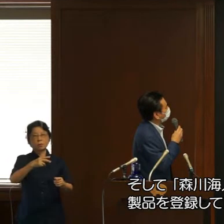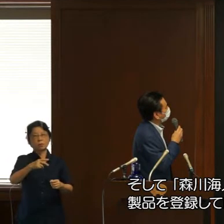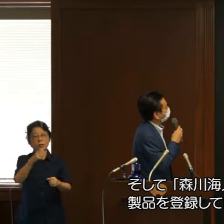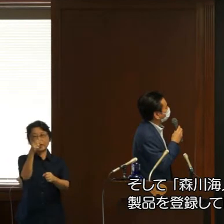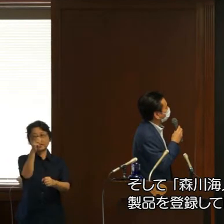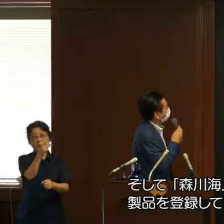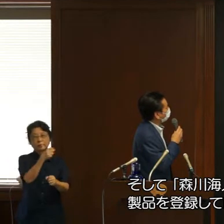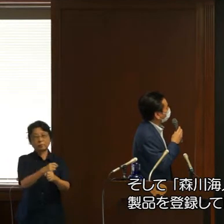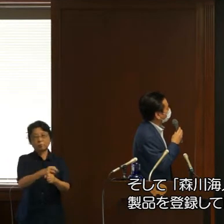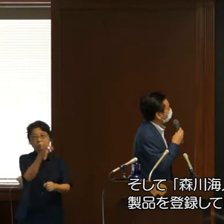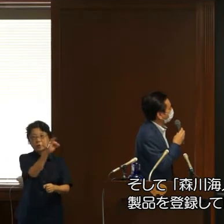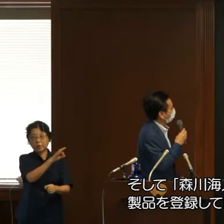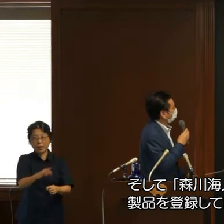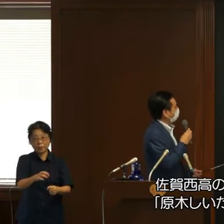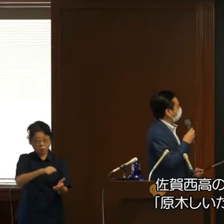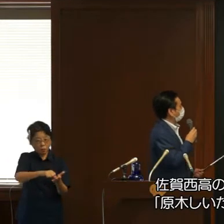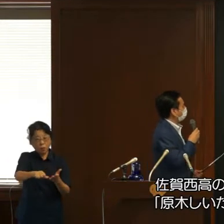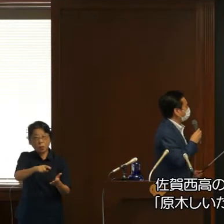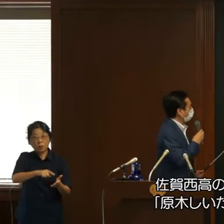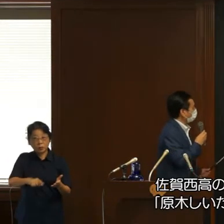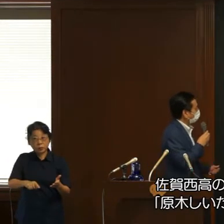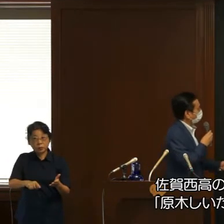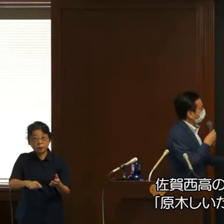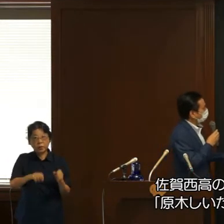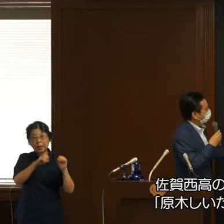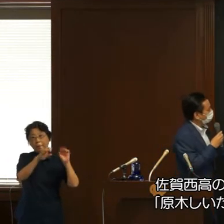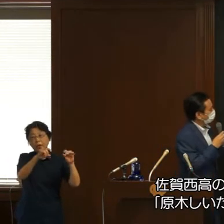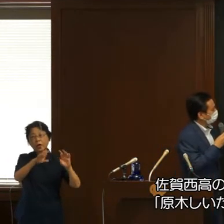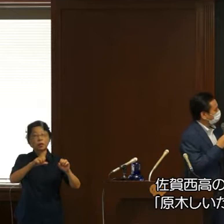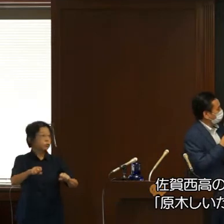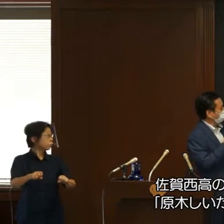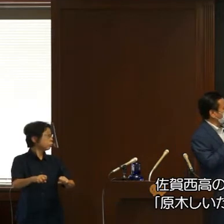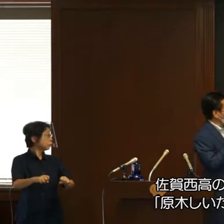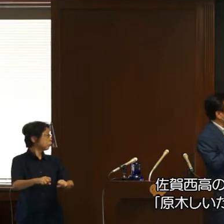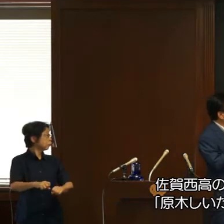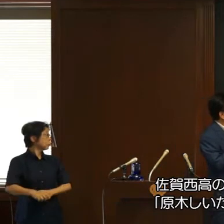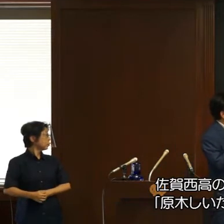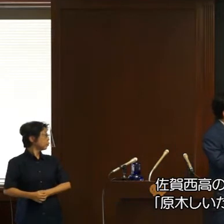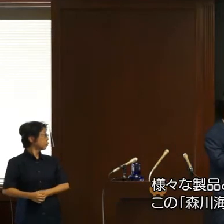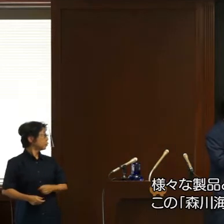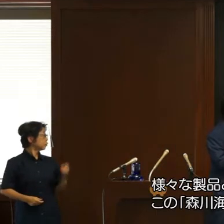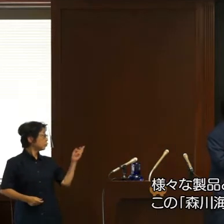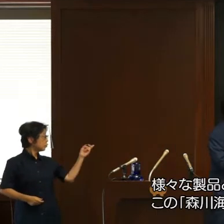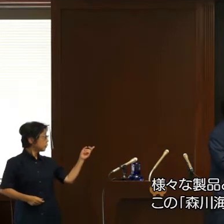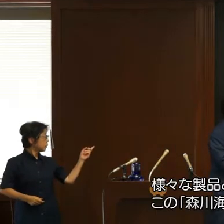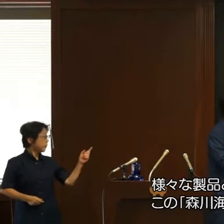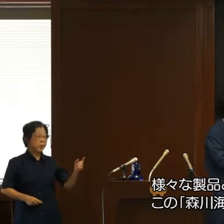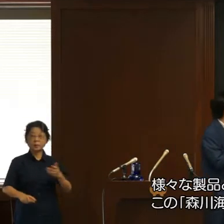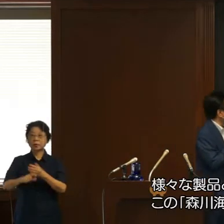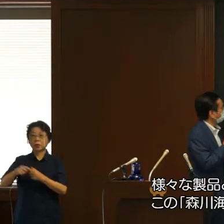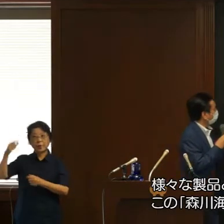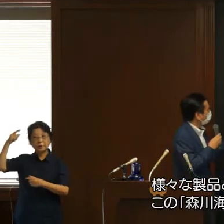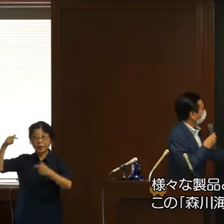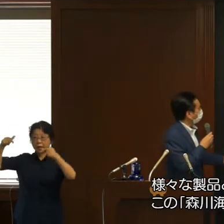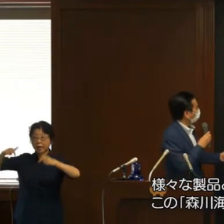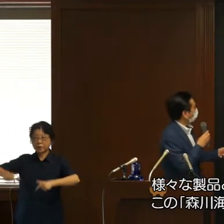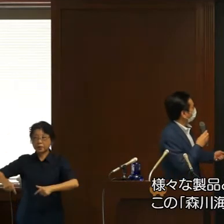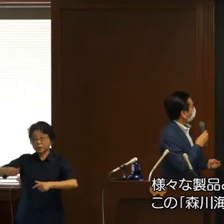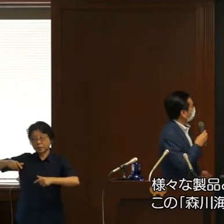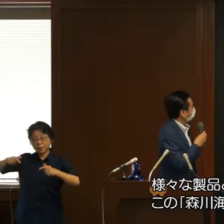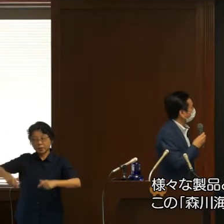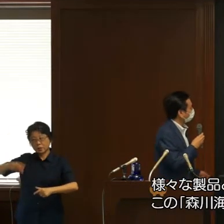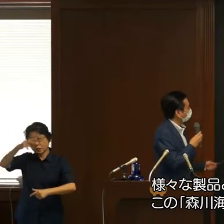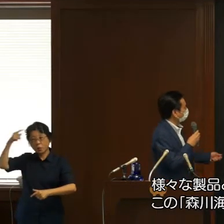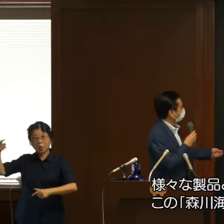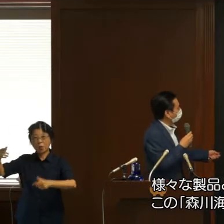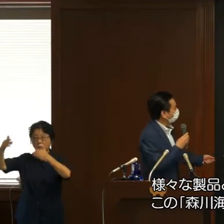して PR するということに関して西高の塀だったりとか原木椎茸だったりさまざまな製品というものがこの